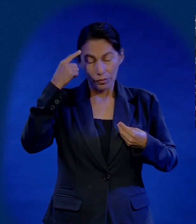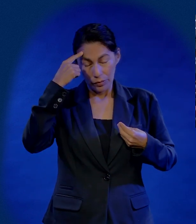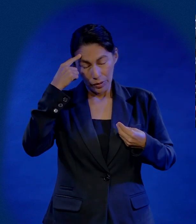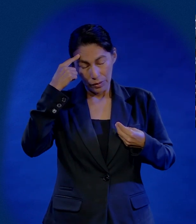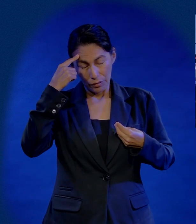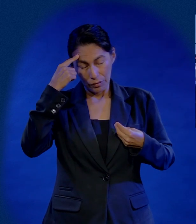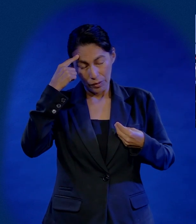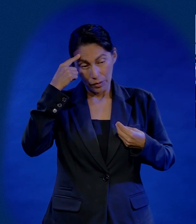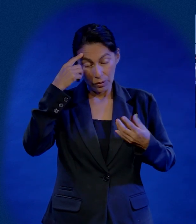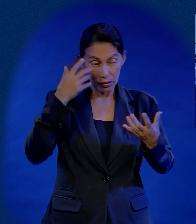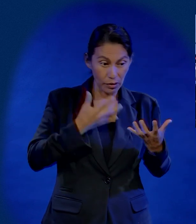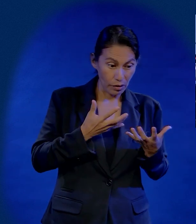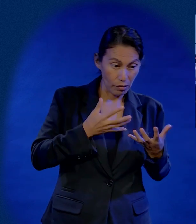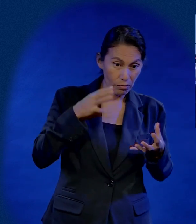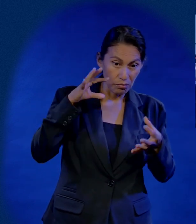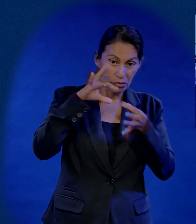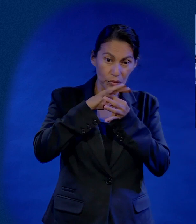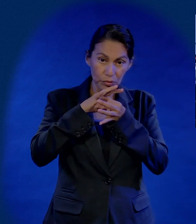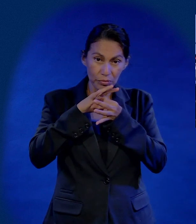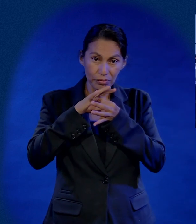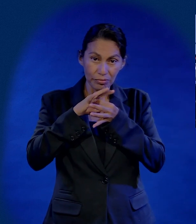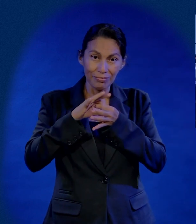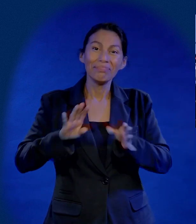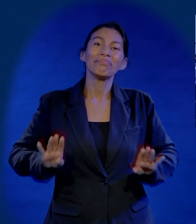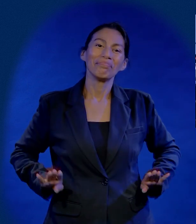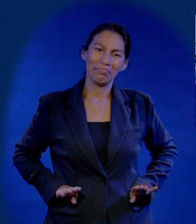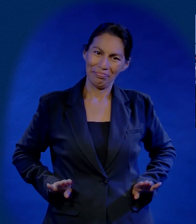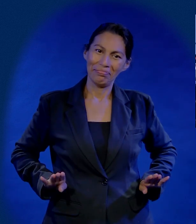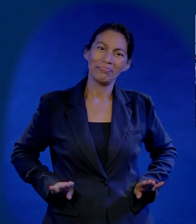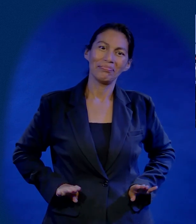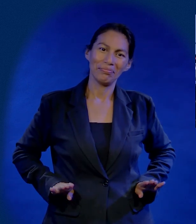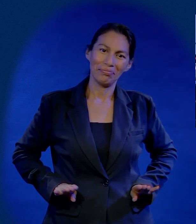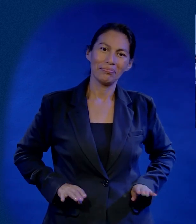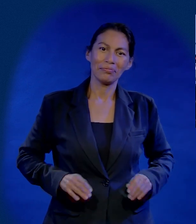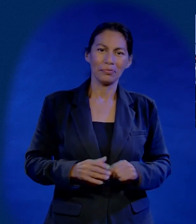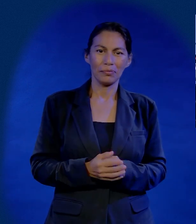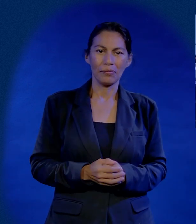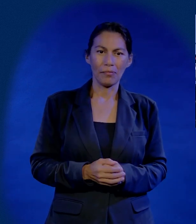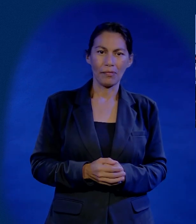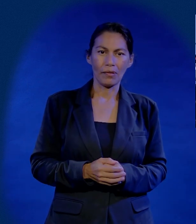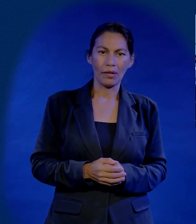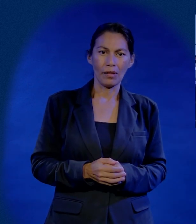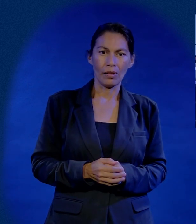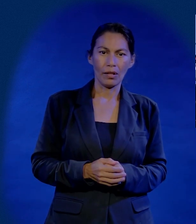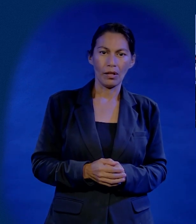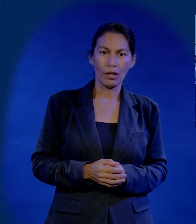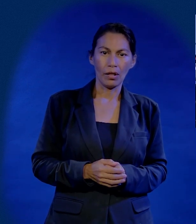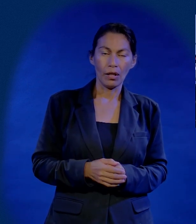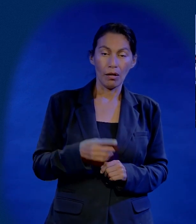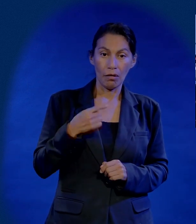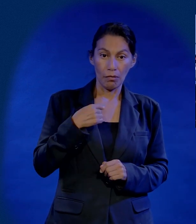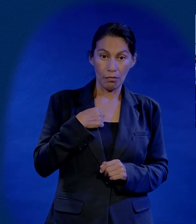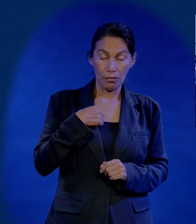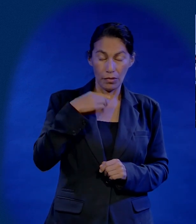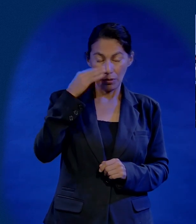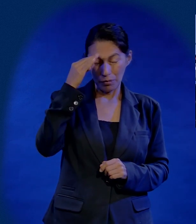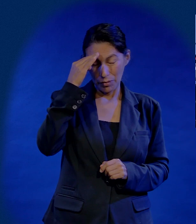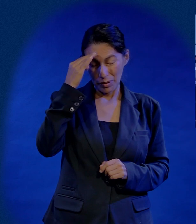en armonía con mis pensamientos y mis acciones. Por consecuencia, la ansiedad se